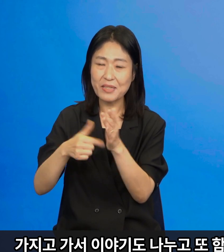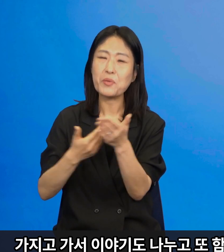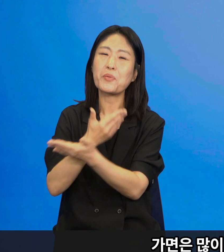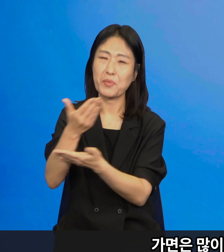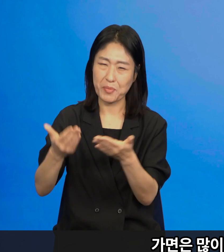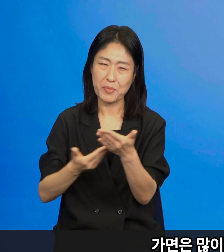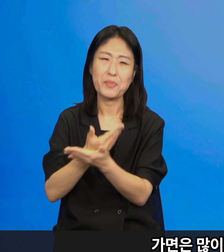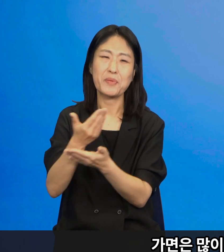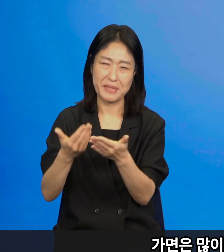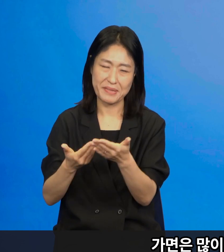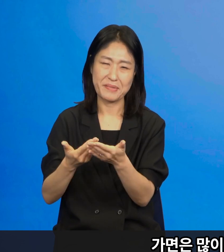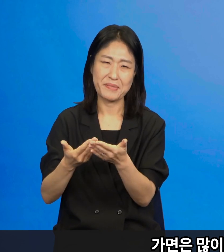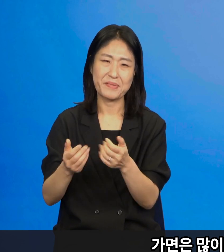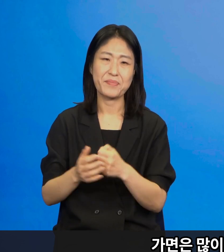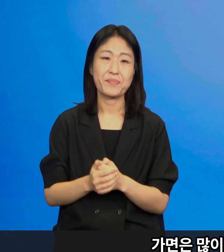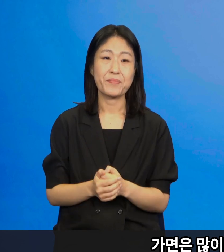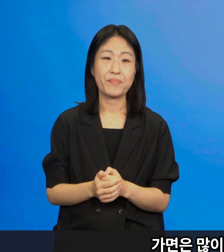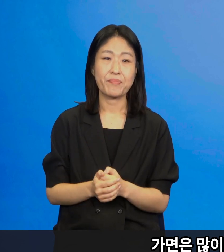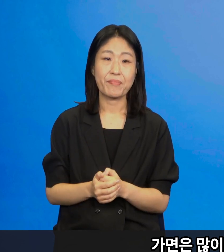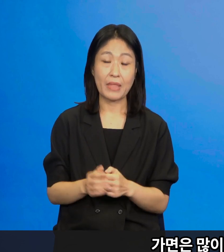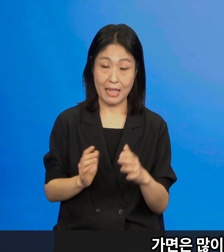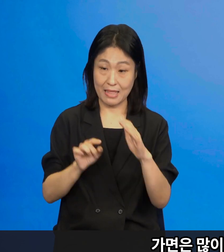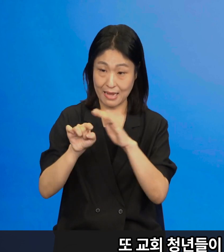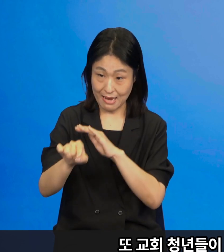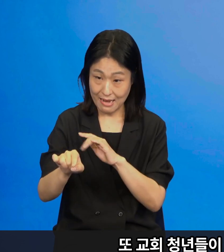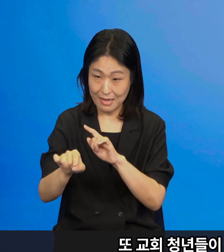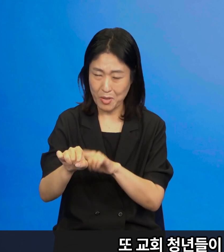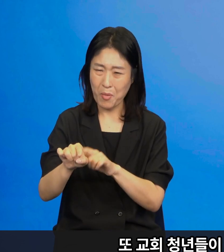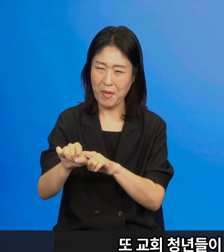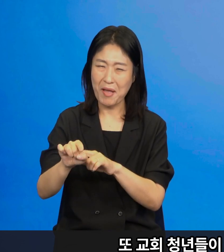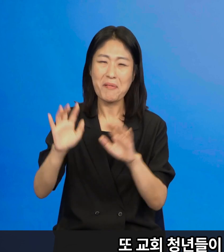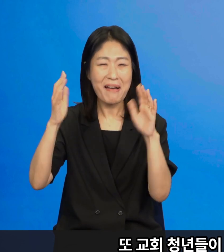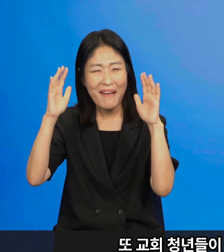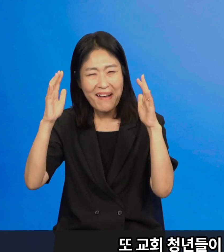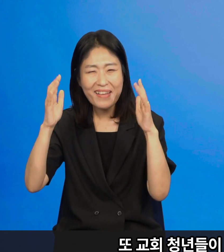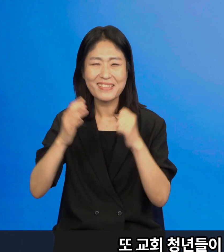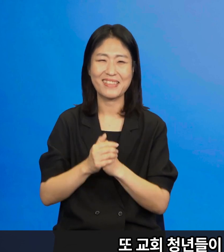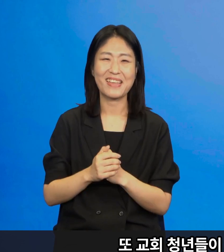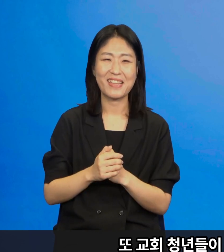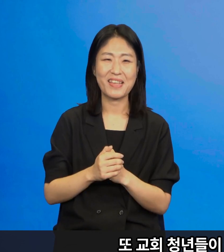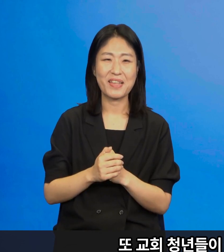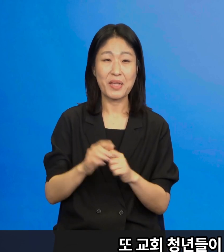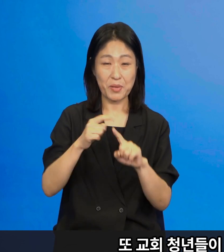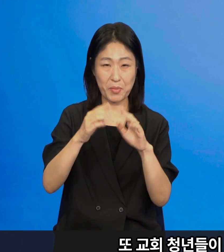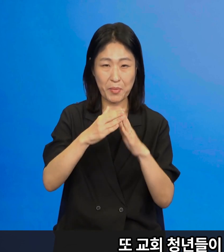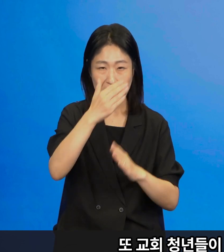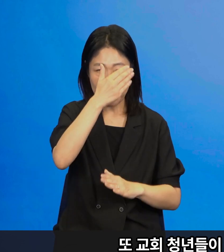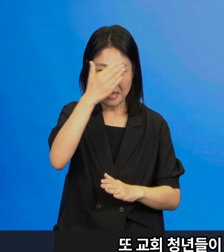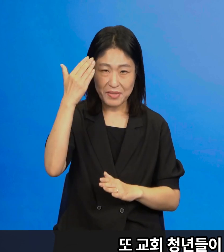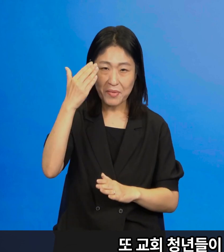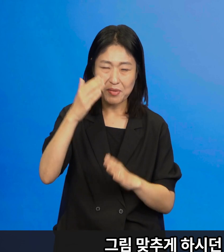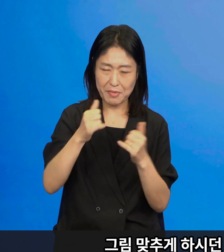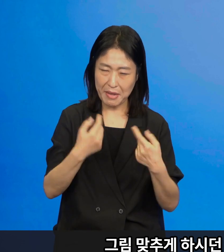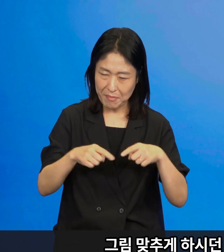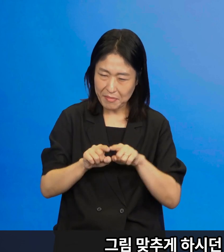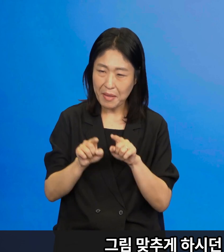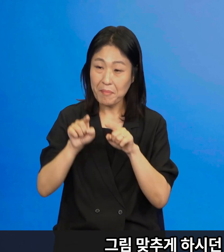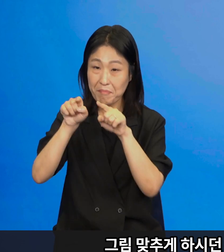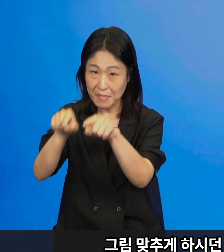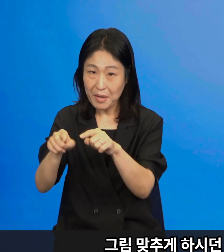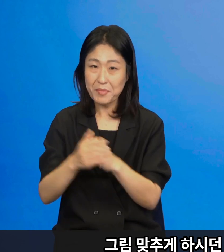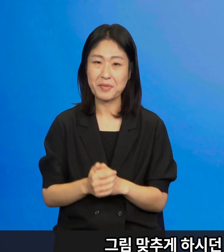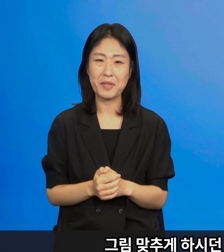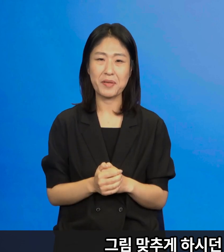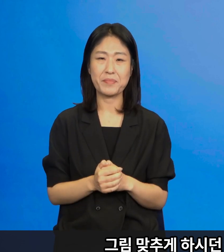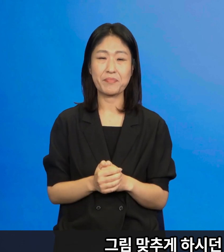사역이었습니다. 가면은 많이 환영해 주셨는데 또 교회 청년들이 왔다고 저희가 갔을 때 그 그림